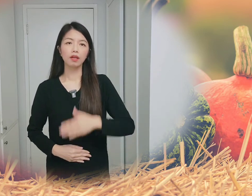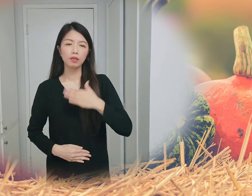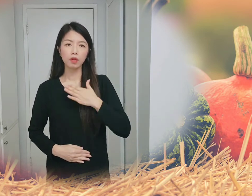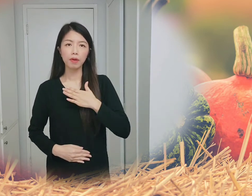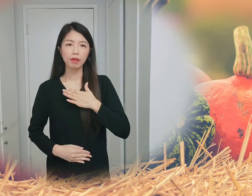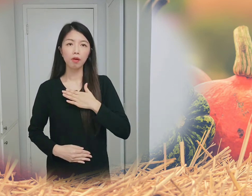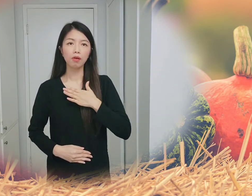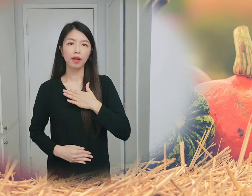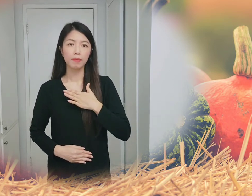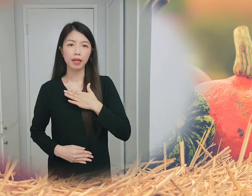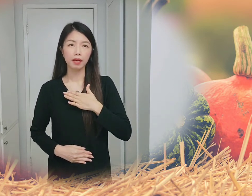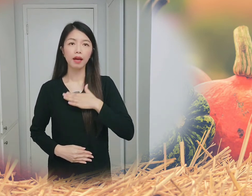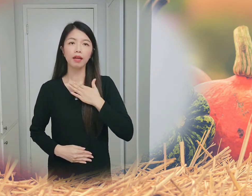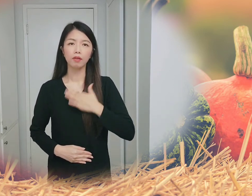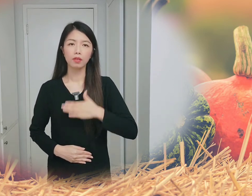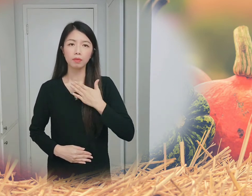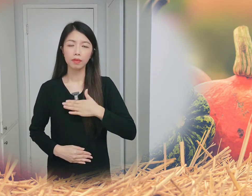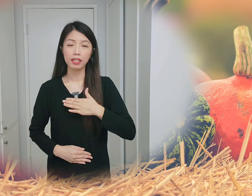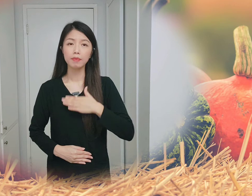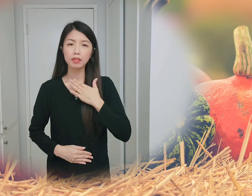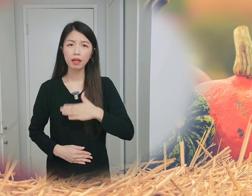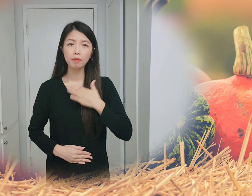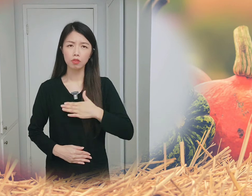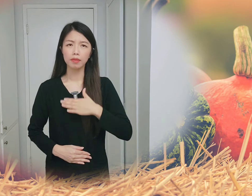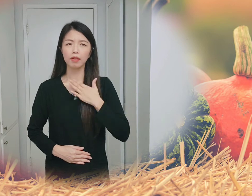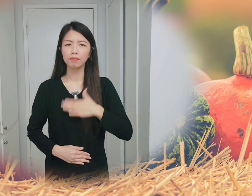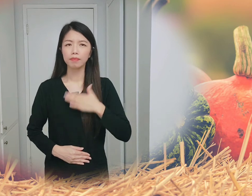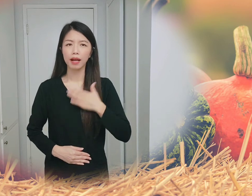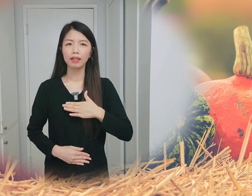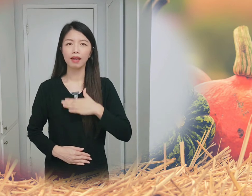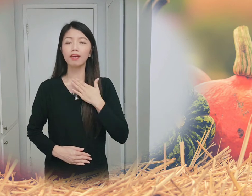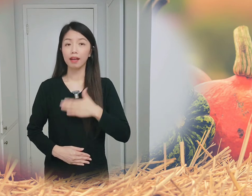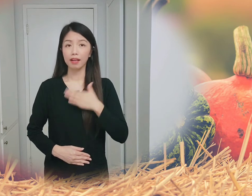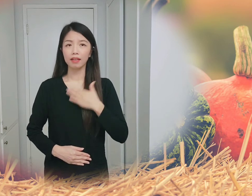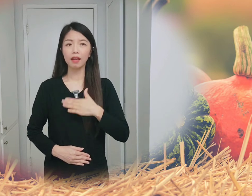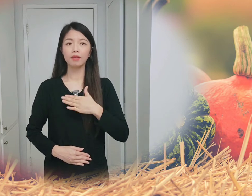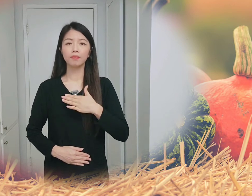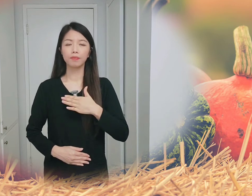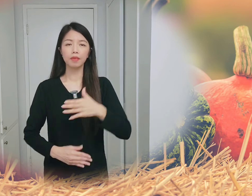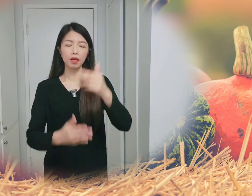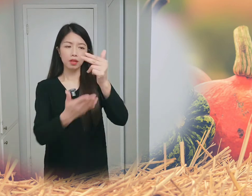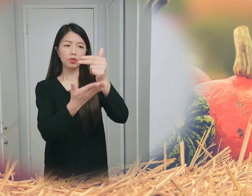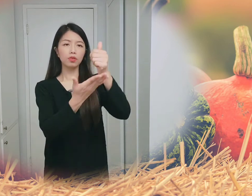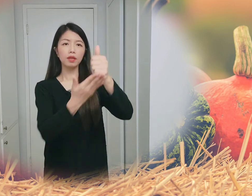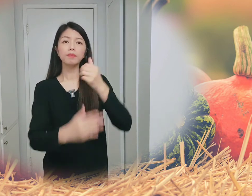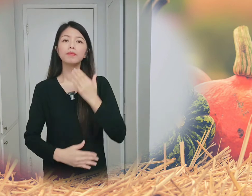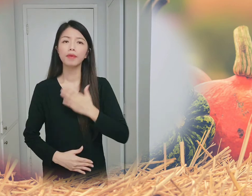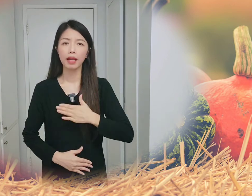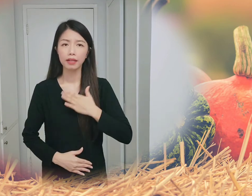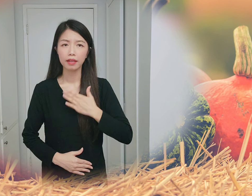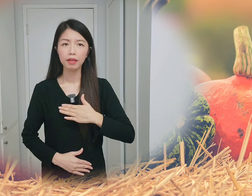수어는 손을 펴서 가슴에 댔다가 이렇게 가슴을 쓰다듬어 주시면 돼요. 알다, 알다.